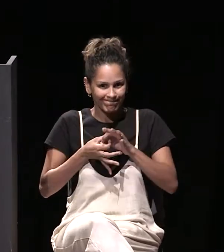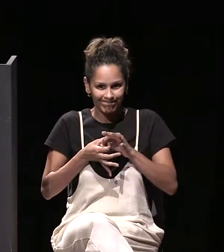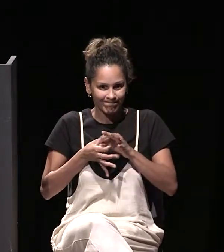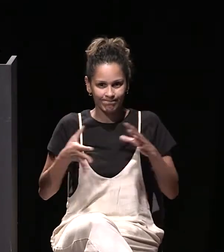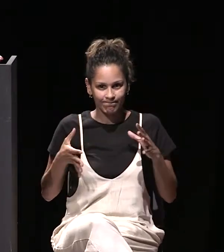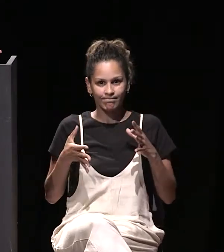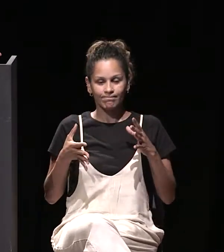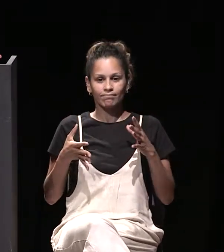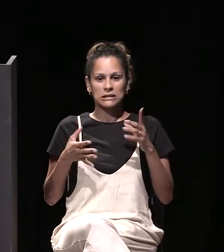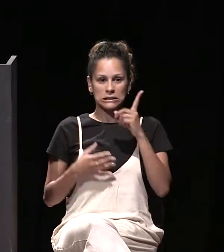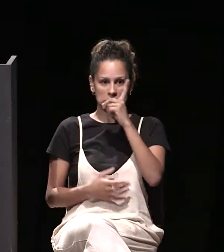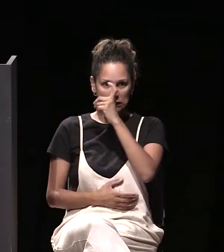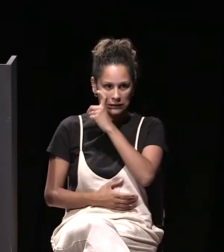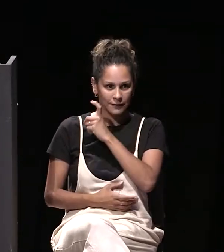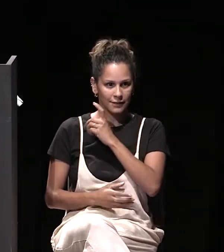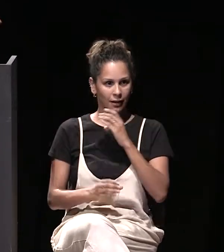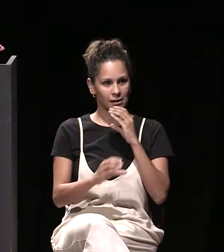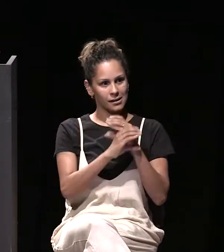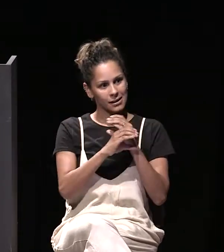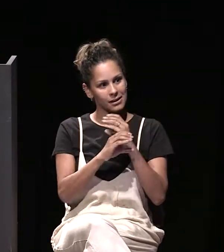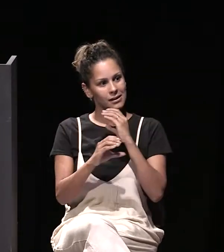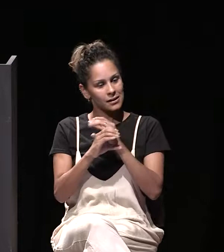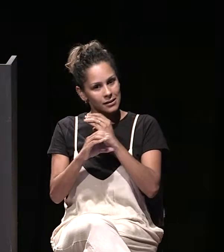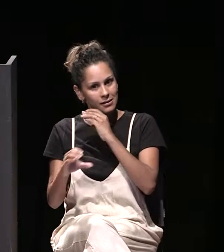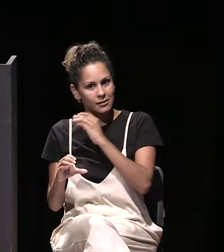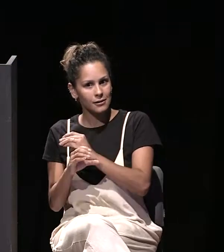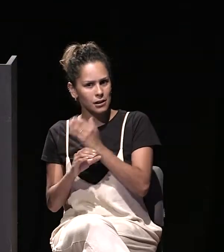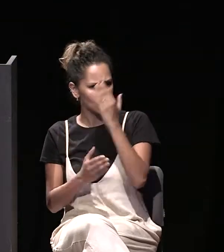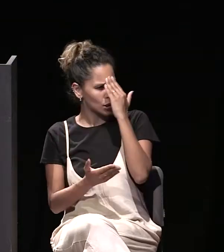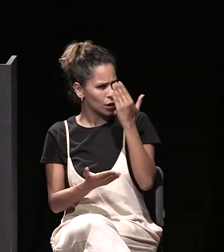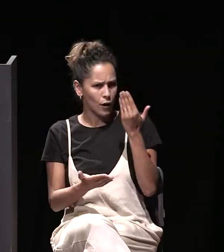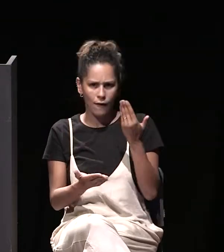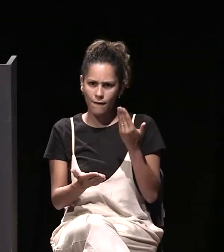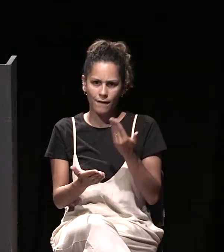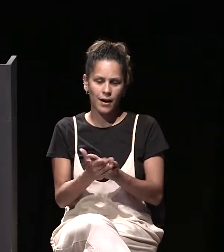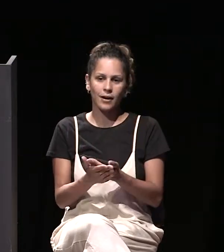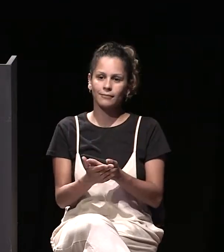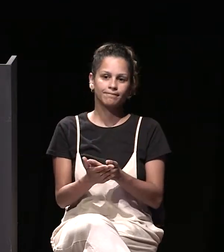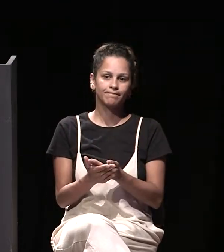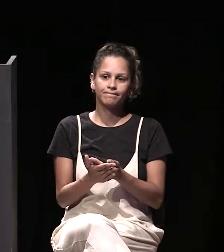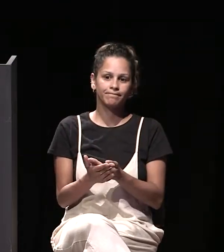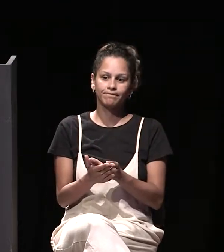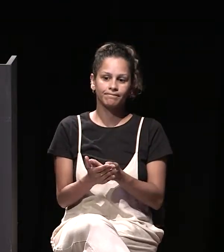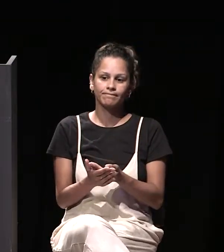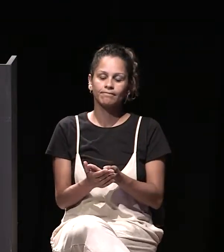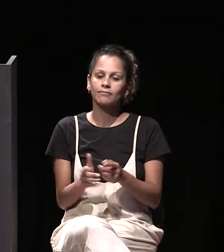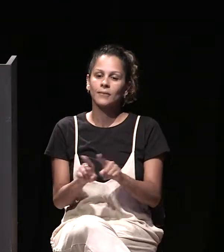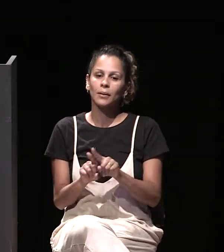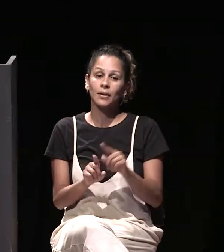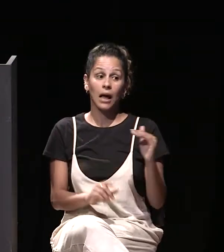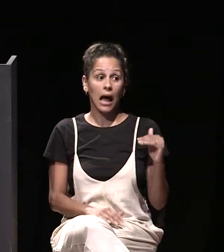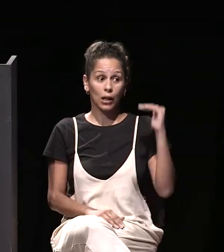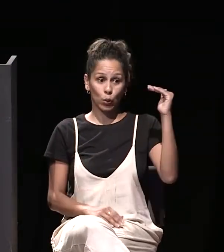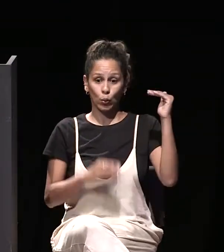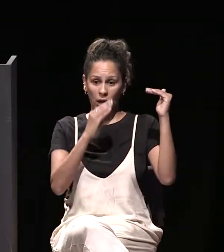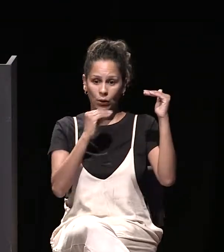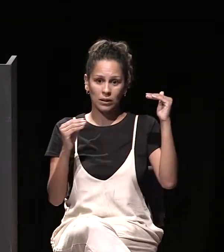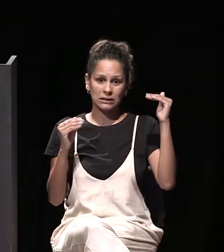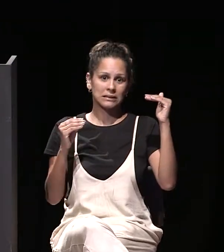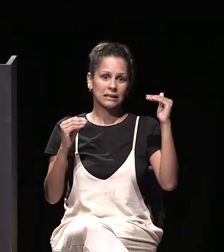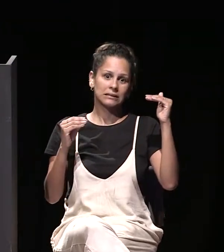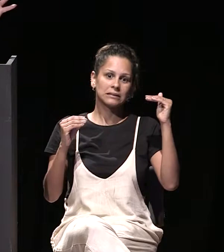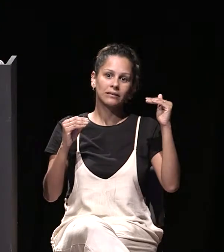vai dificultar a comunicação, vai gerar desconfiança, vai distanciar o adulto do